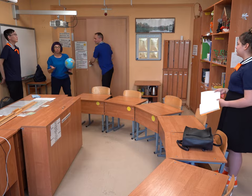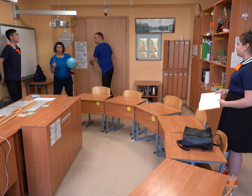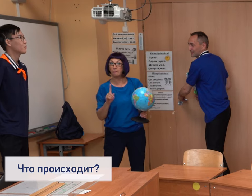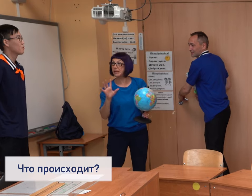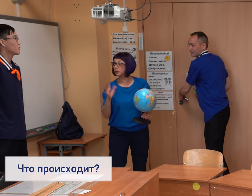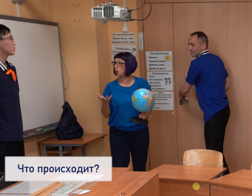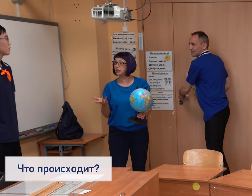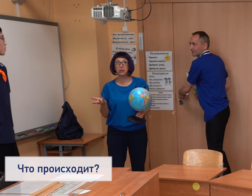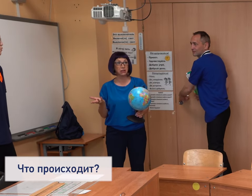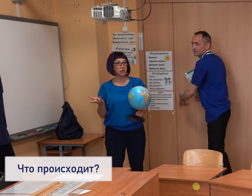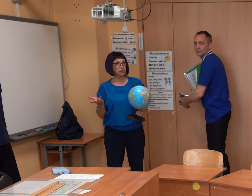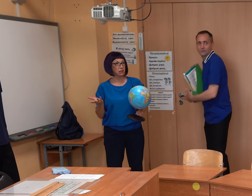Что происходит?